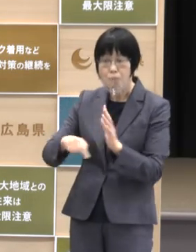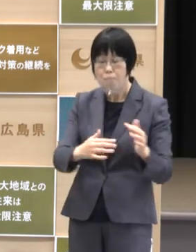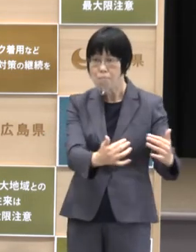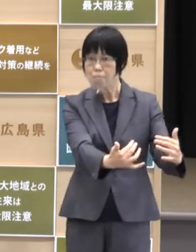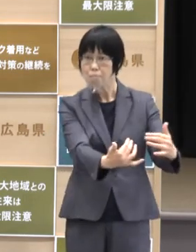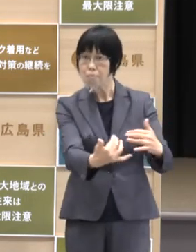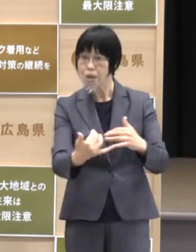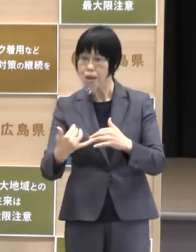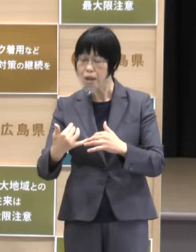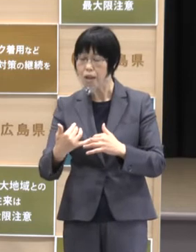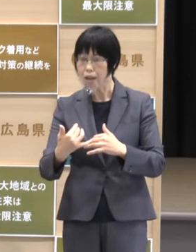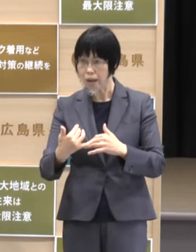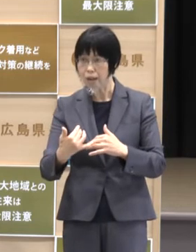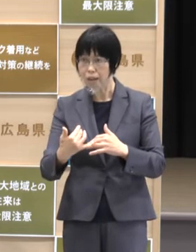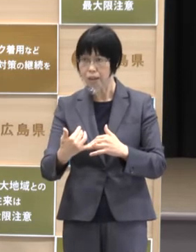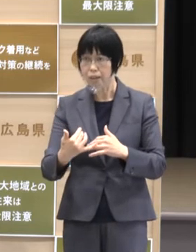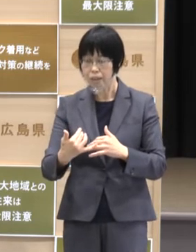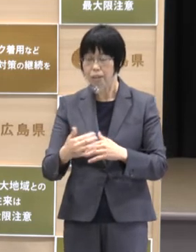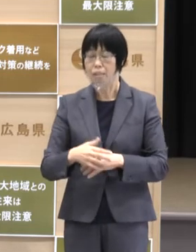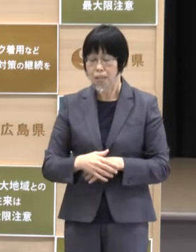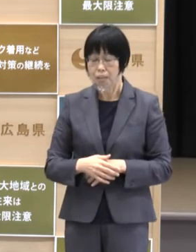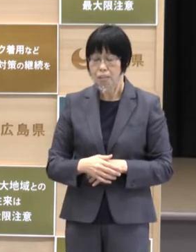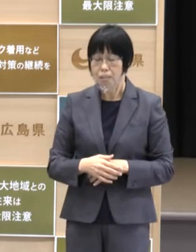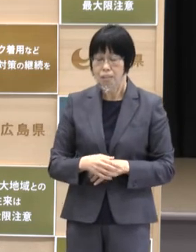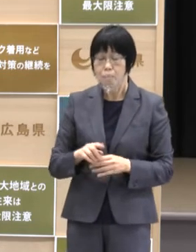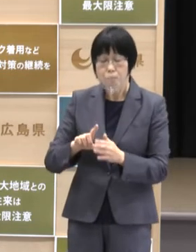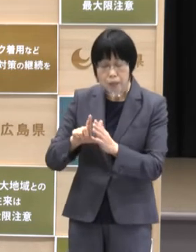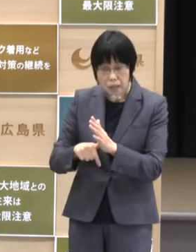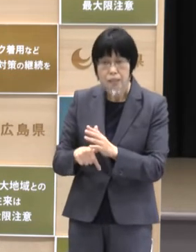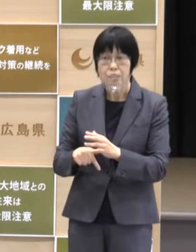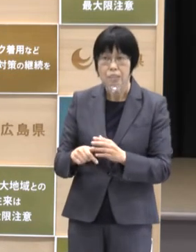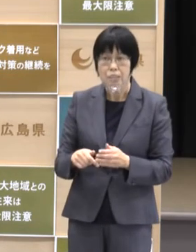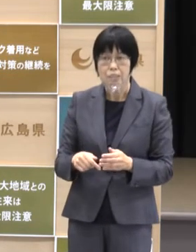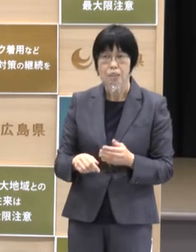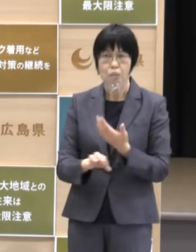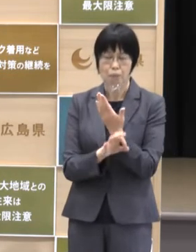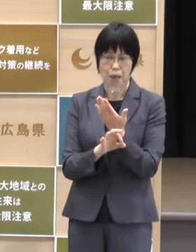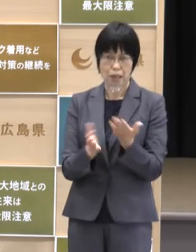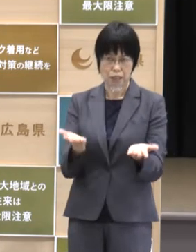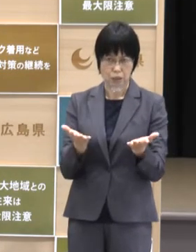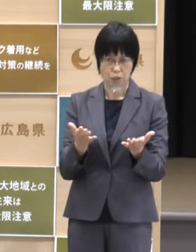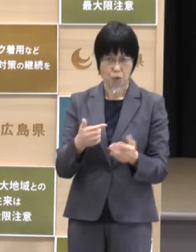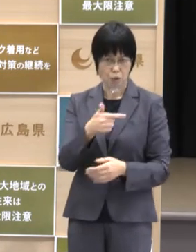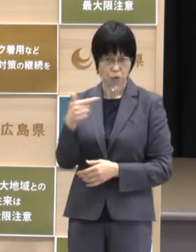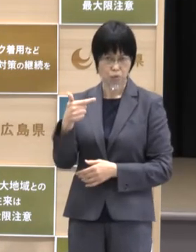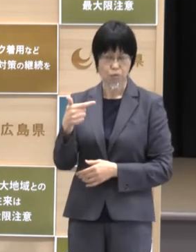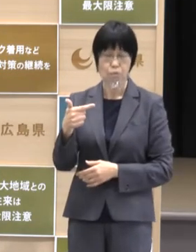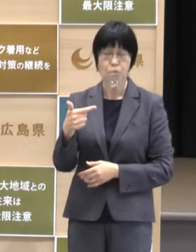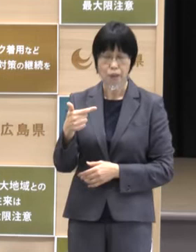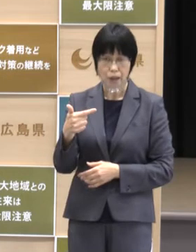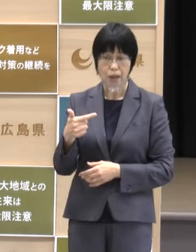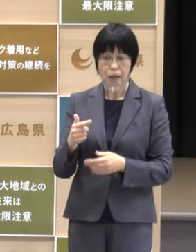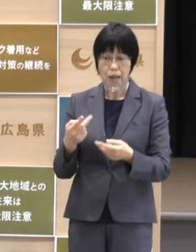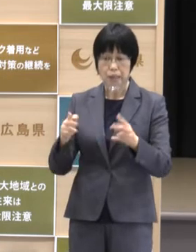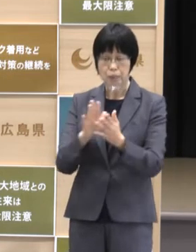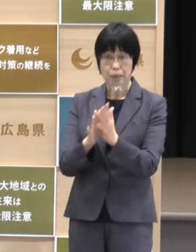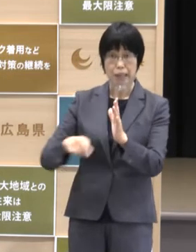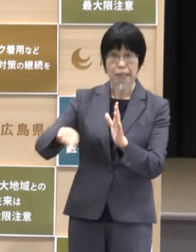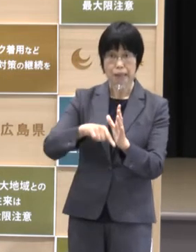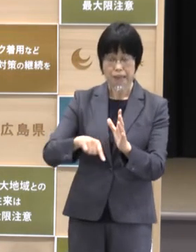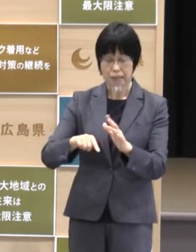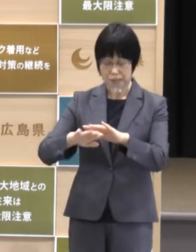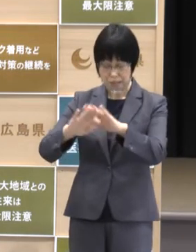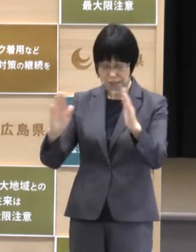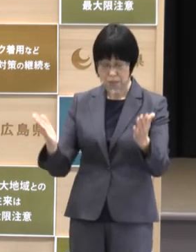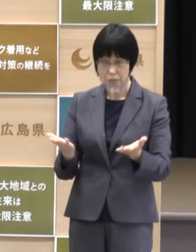するに相当な数が避難しなければいけないっていうような、震度6だとか、そういったのが県内全域で起きるということ